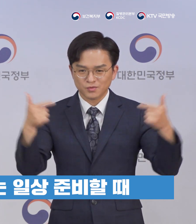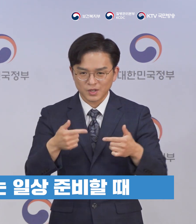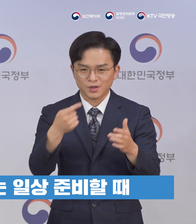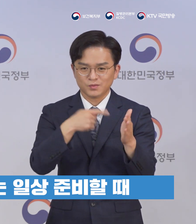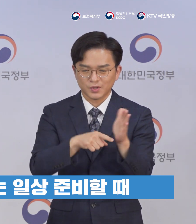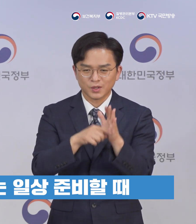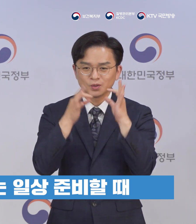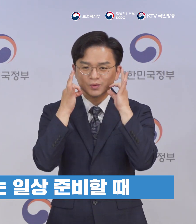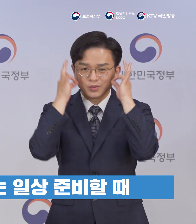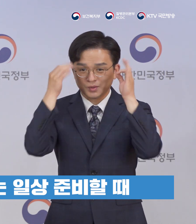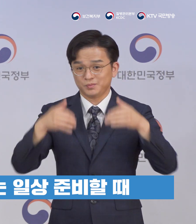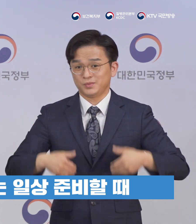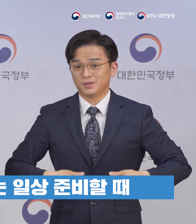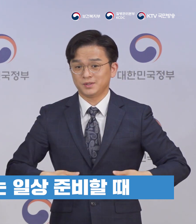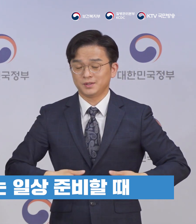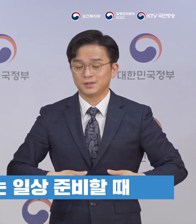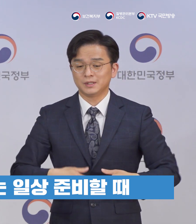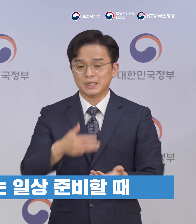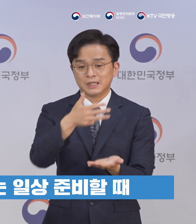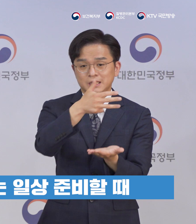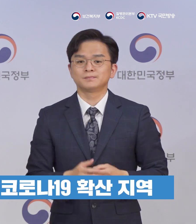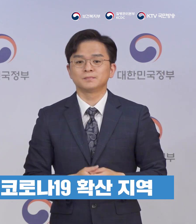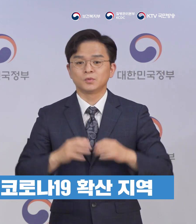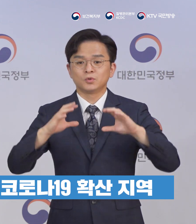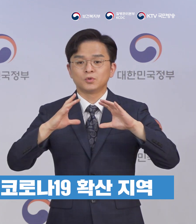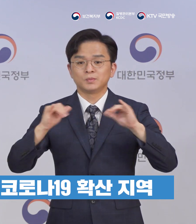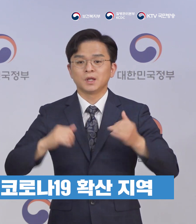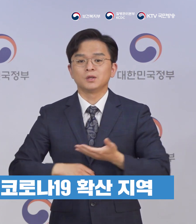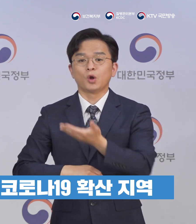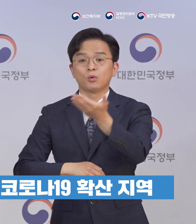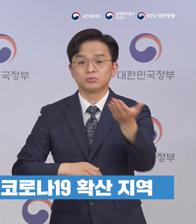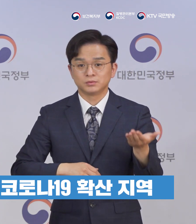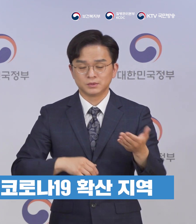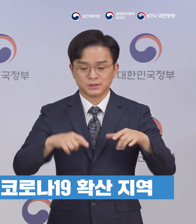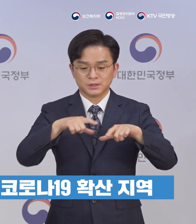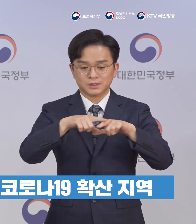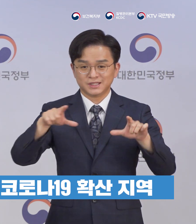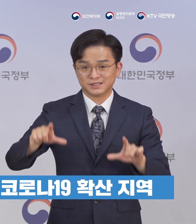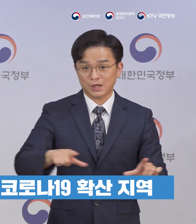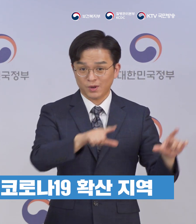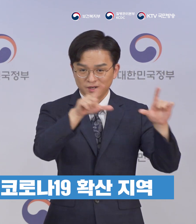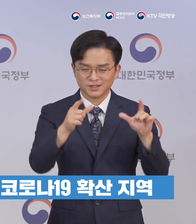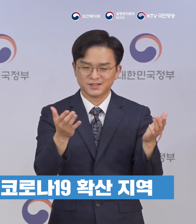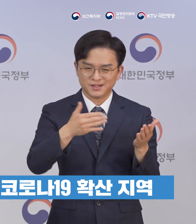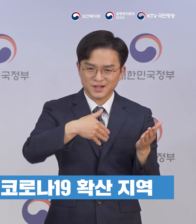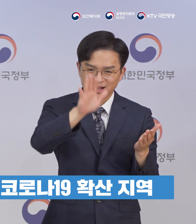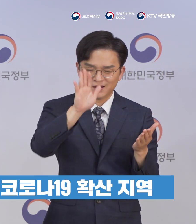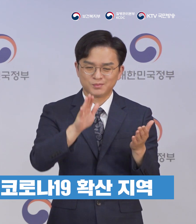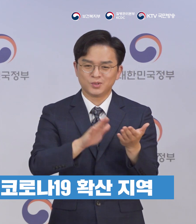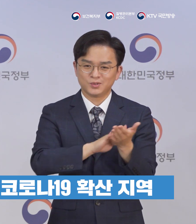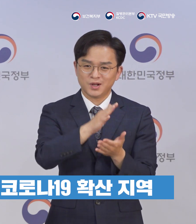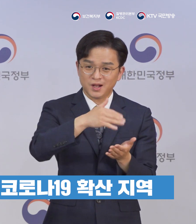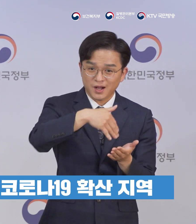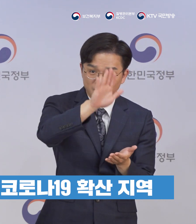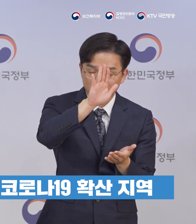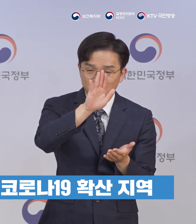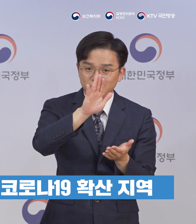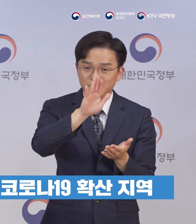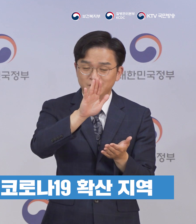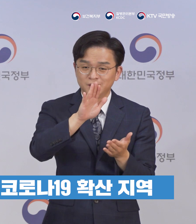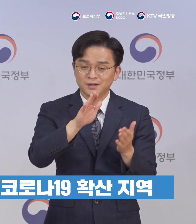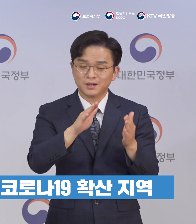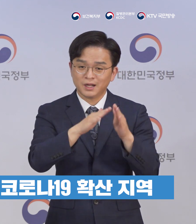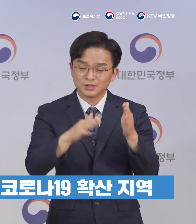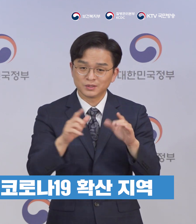준비를 해나가야 할 것입니다. 국민 여러분께서는 일상적인 삶의 현장에서